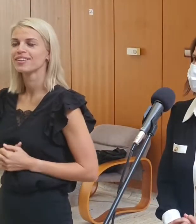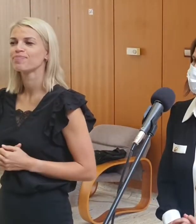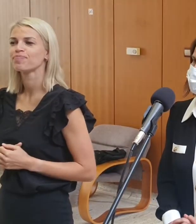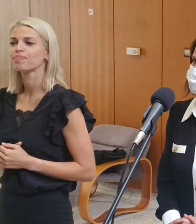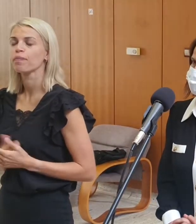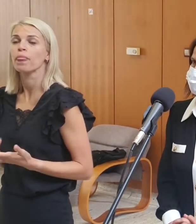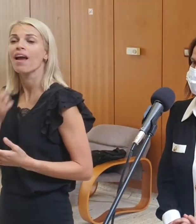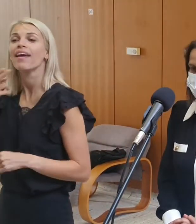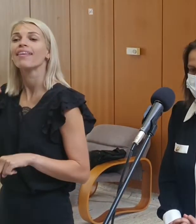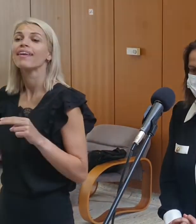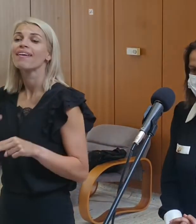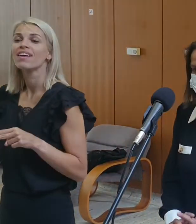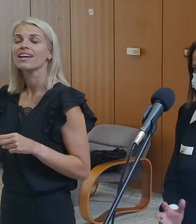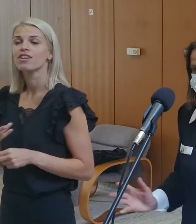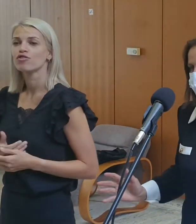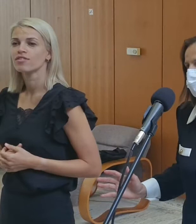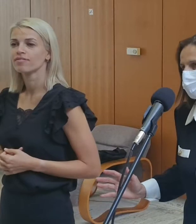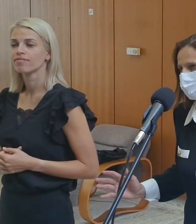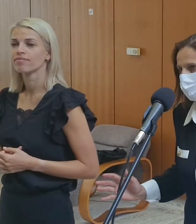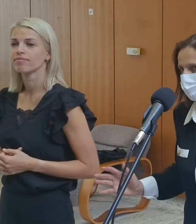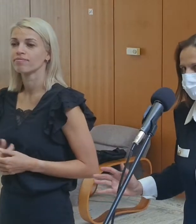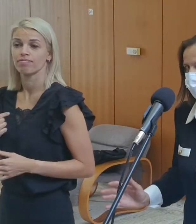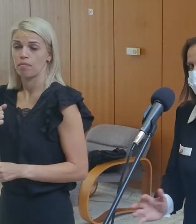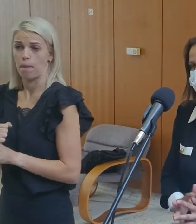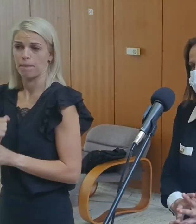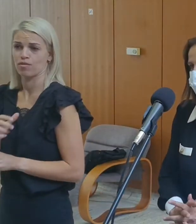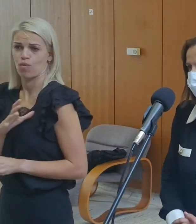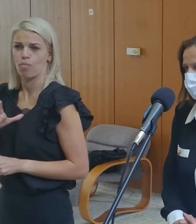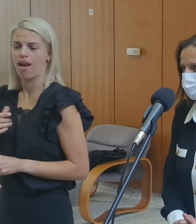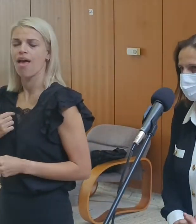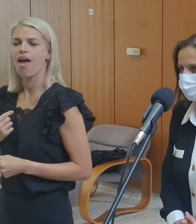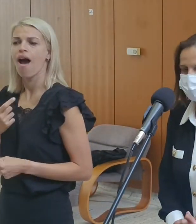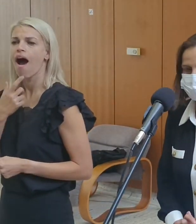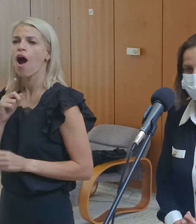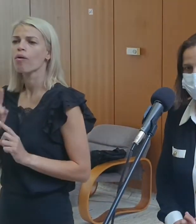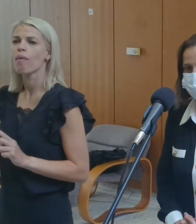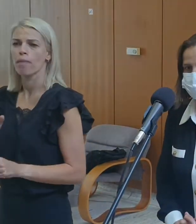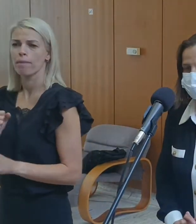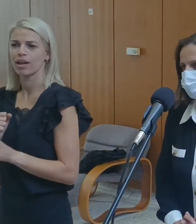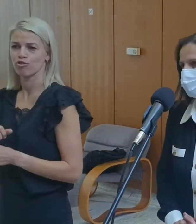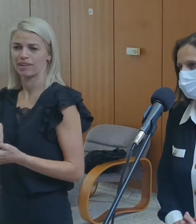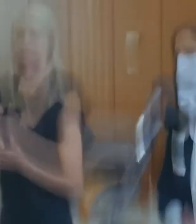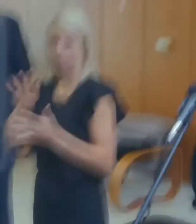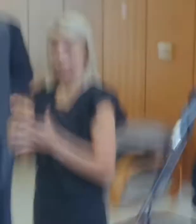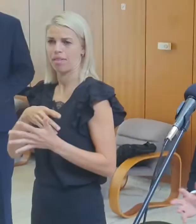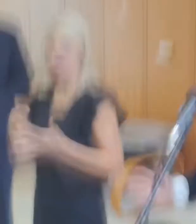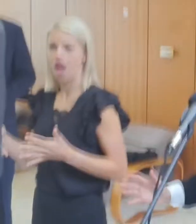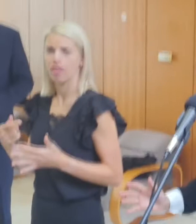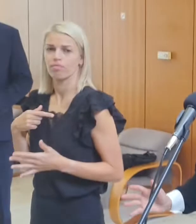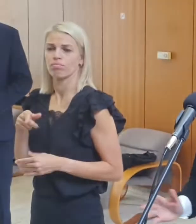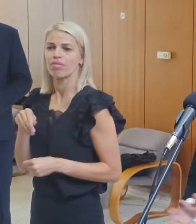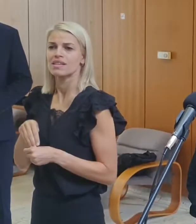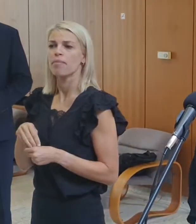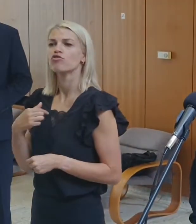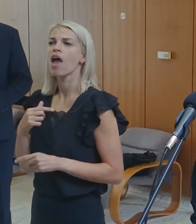sa to dorieši? Ja pracujem štandardne, tak ako mám vlastne normálne pracovný plán, takže pre mňa to neznamená, že by som teraz